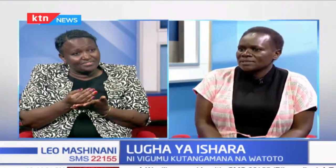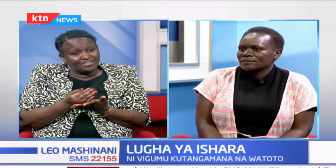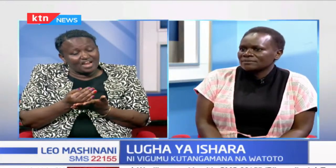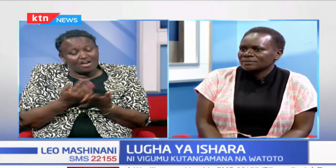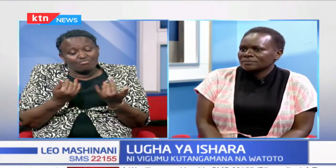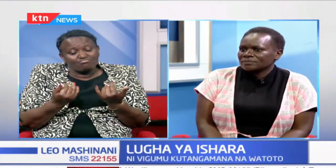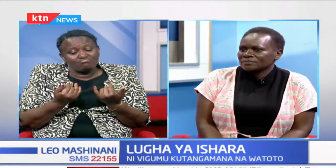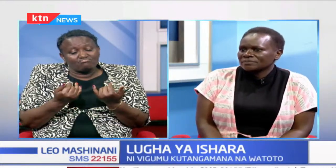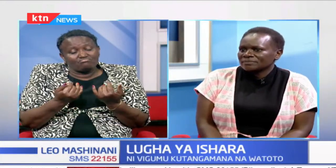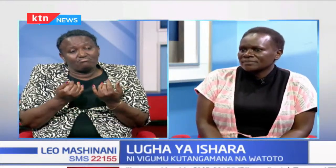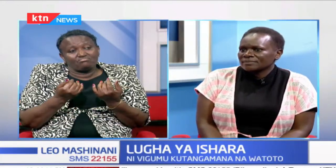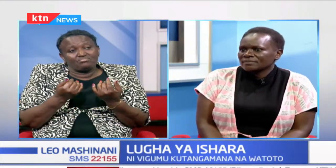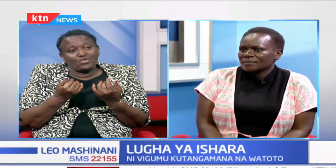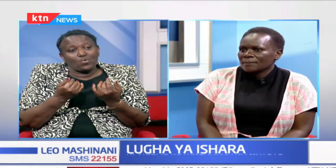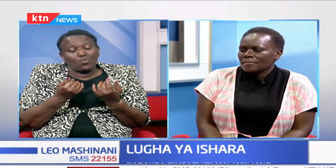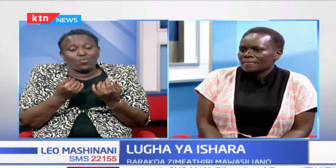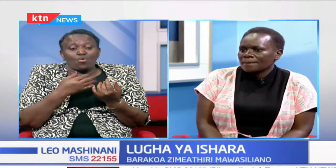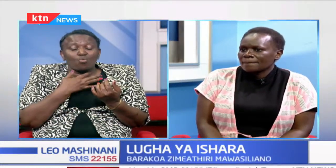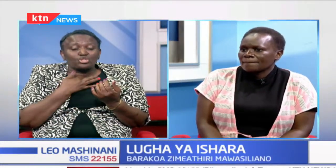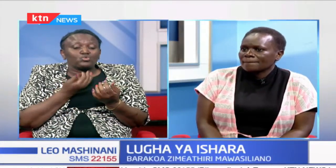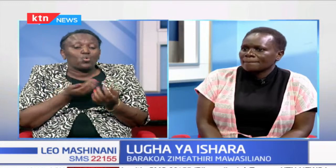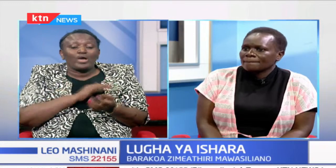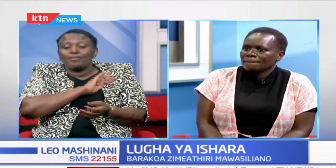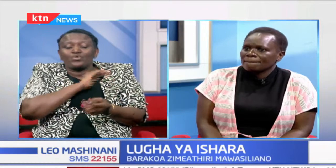wa pesa hivi.